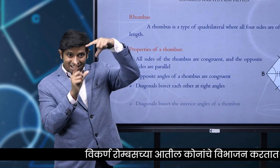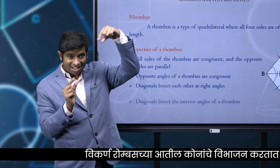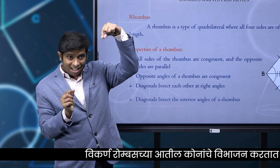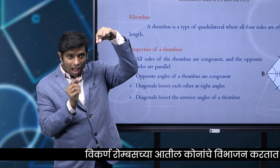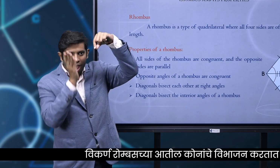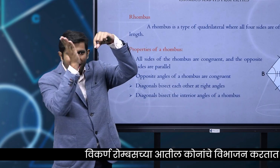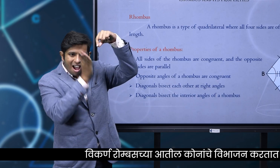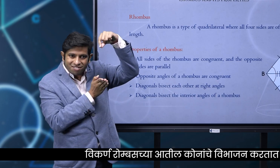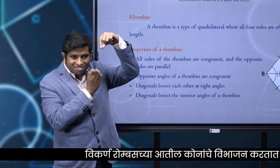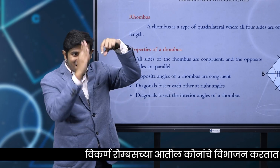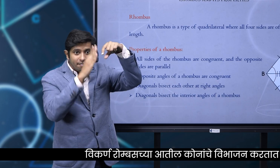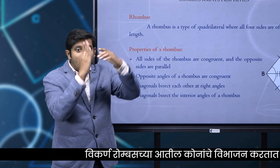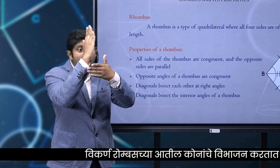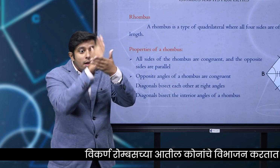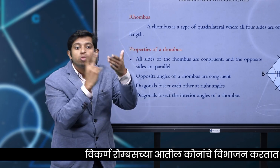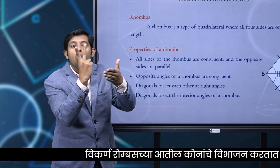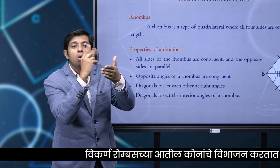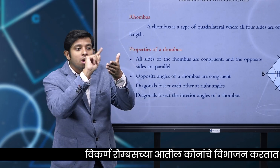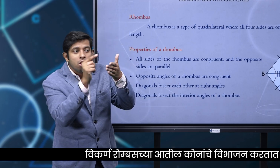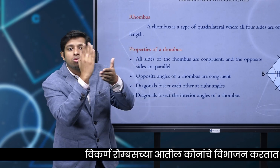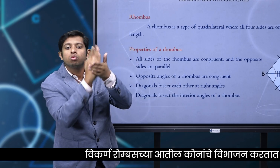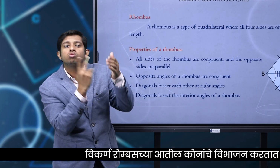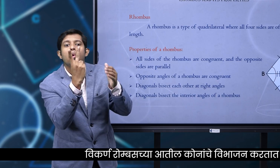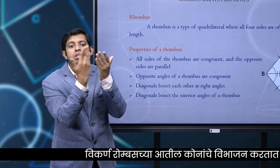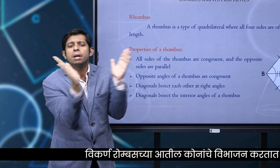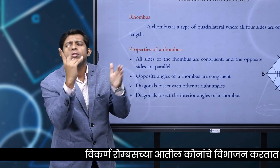विकर्ण रोम्बसच्या आतील कोनांचे विभाजन करतात.